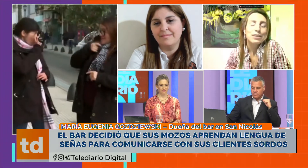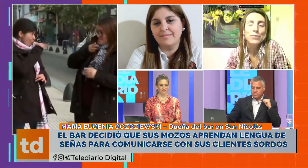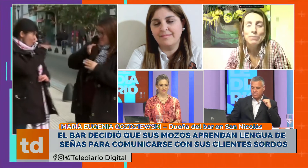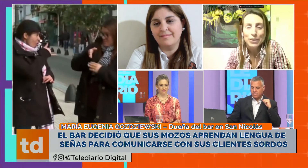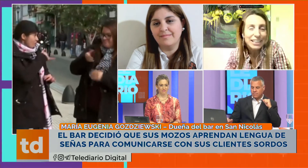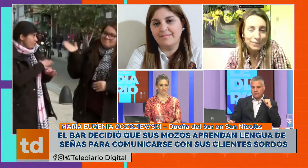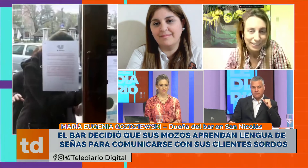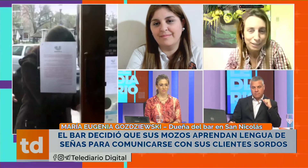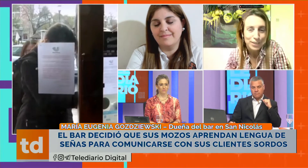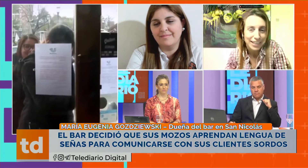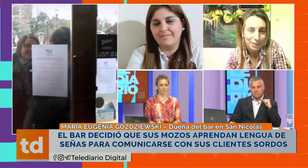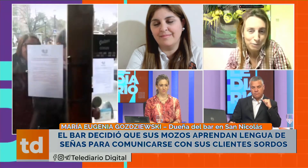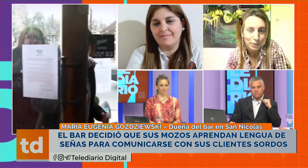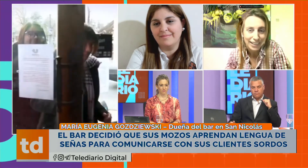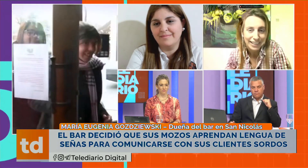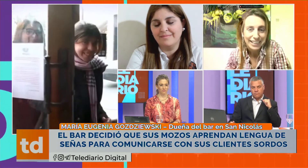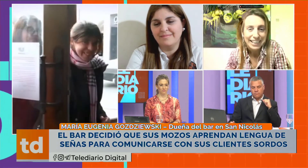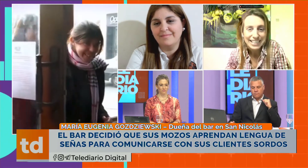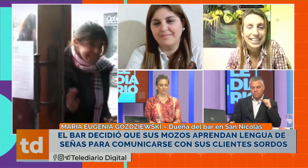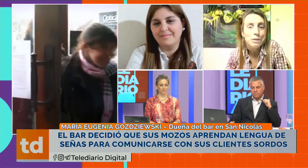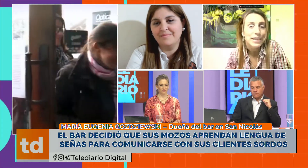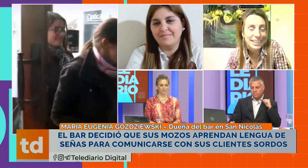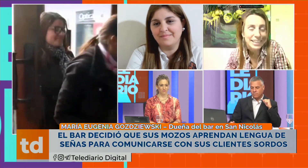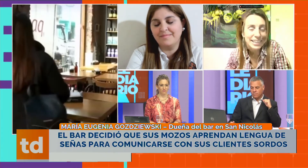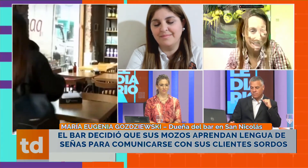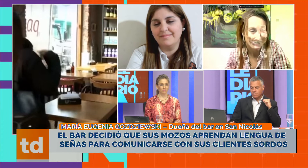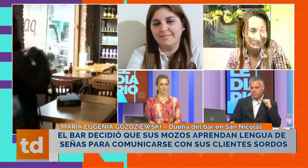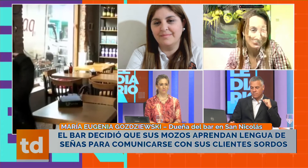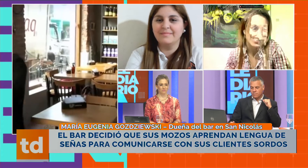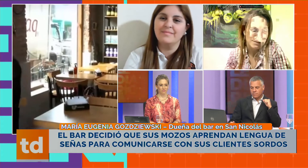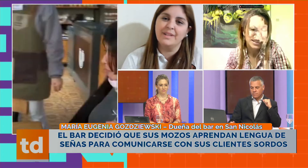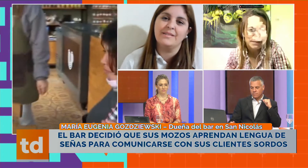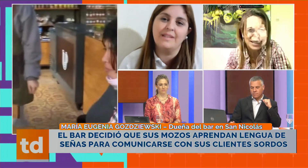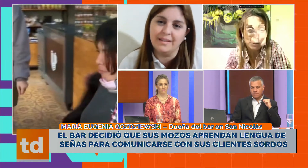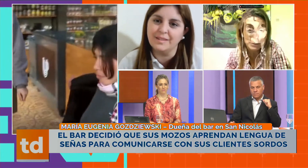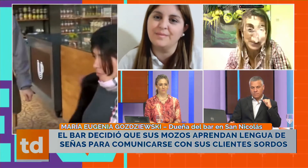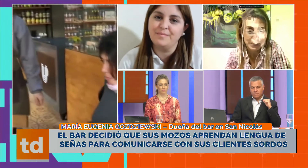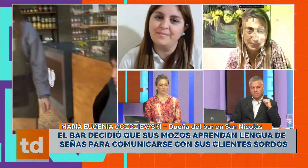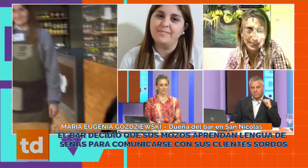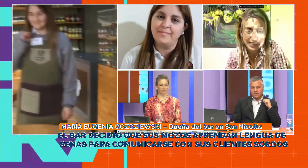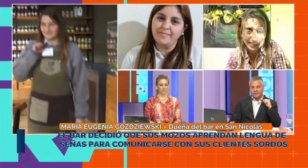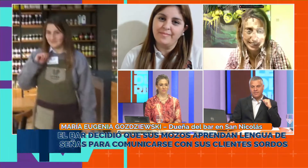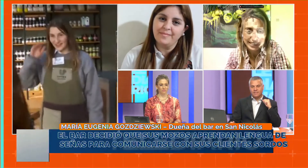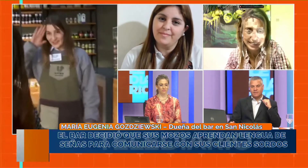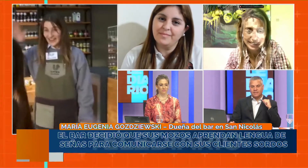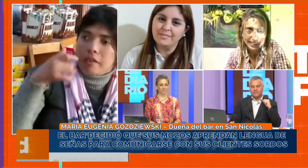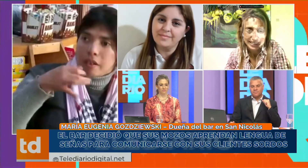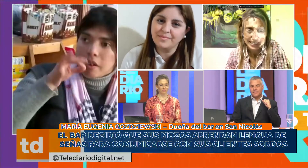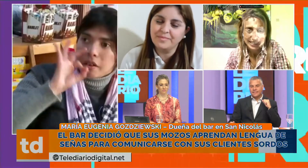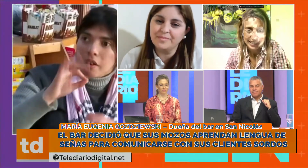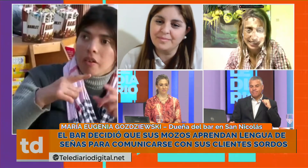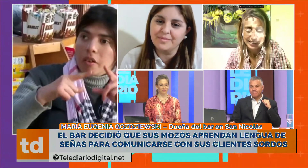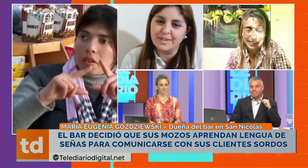es muy emotivo escuchar eso porque ese era el objetivo y finalmente se cumplió. Evidentemente.